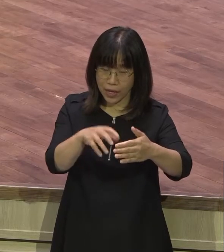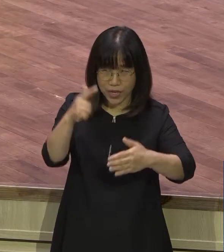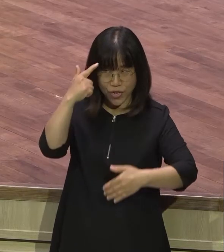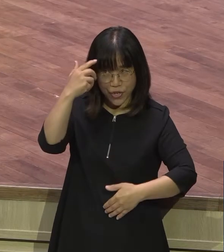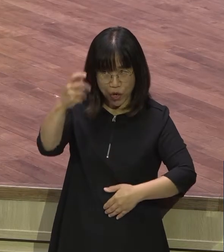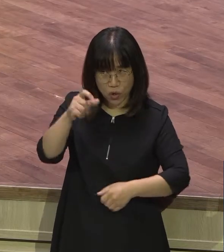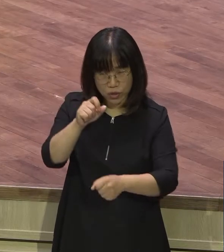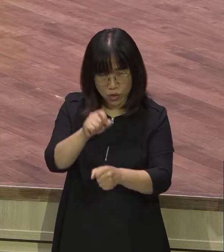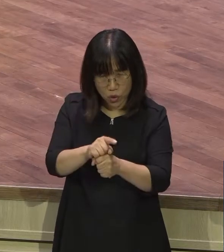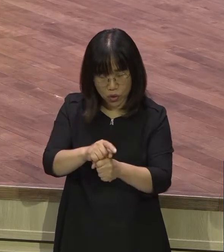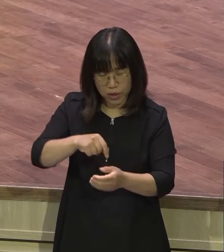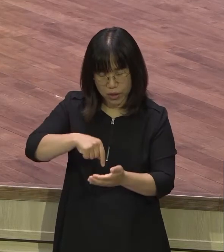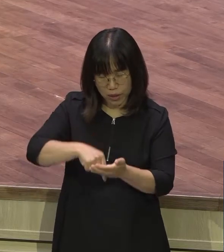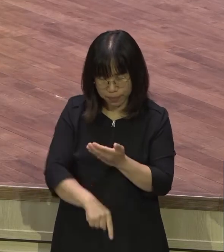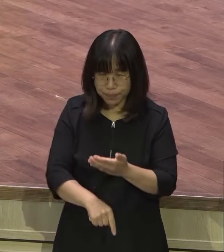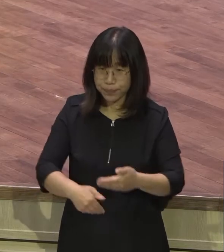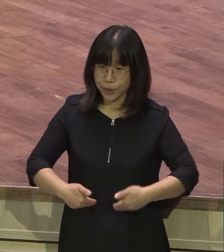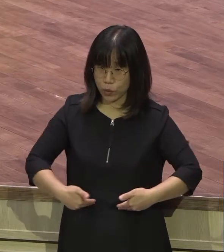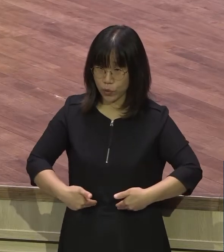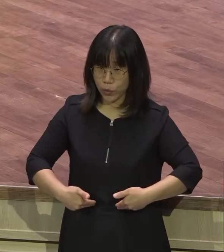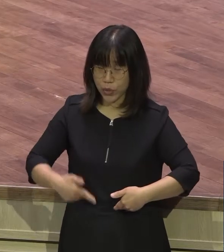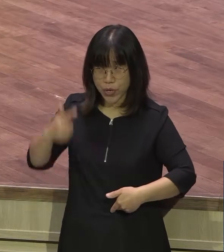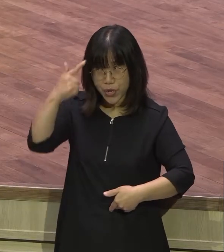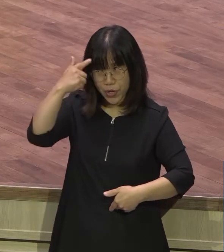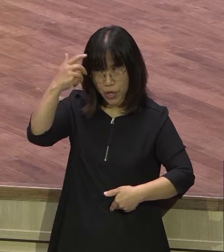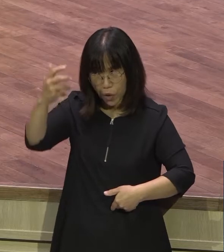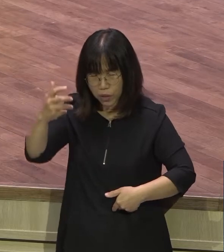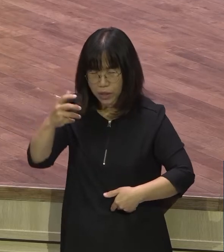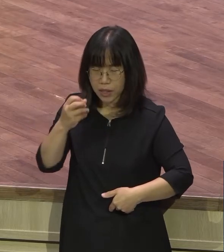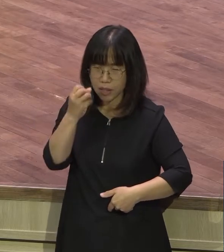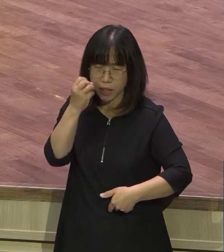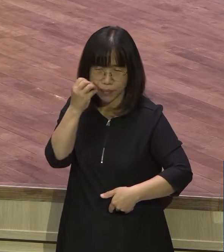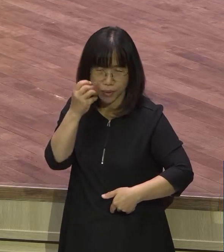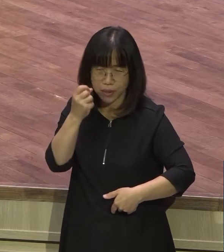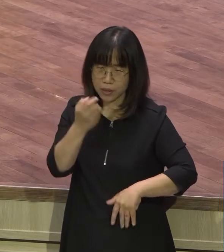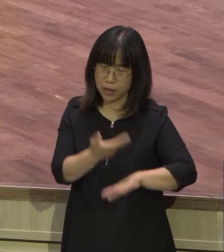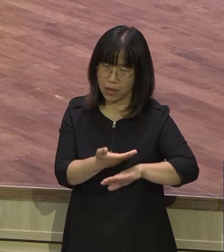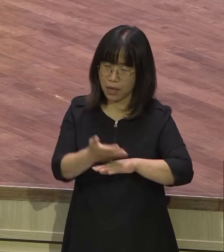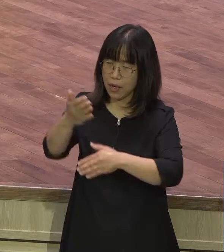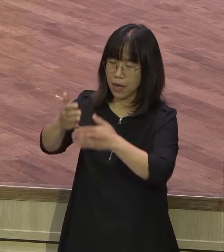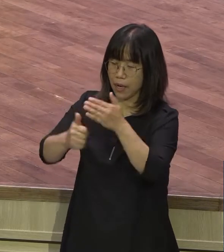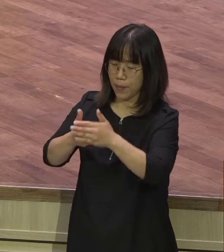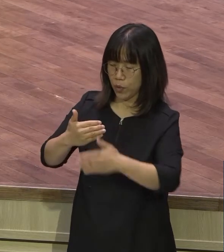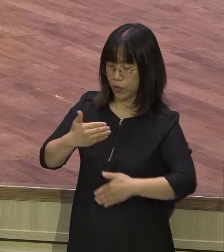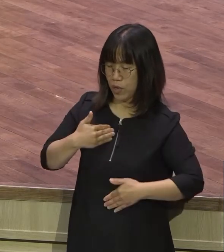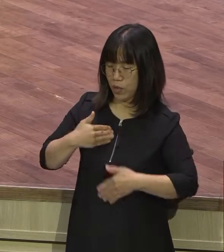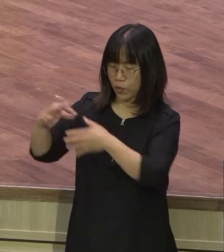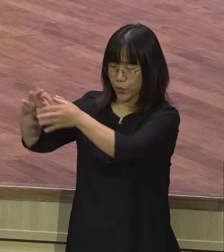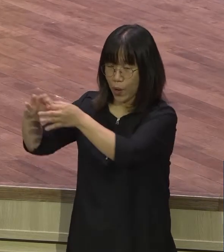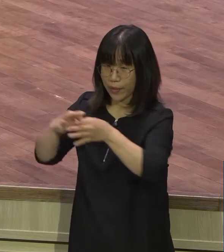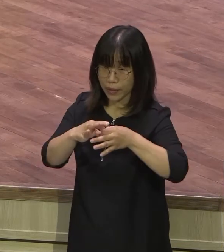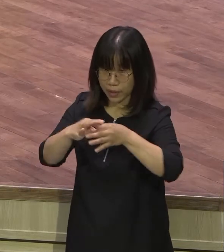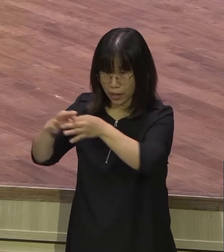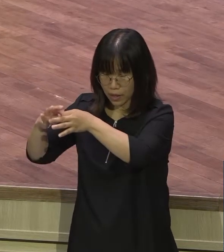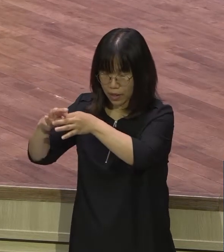깊어져야 한다 영성은 어떤 신비한 게 아니에요 하나님과 나와의 관계를